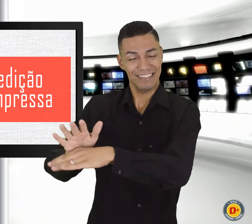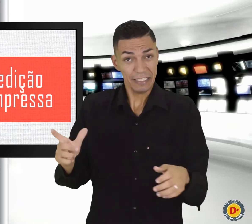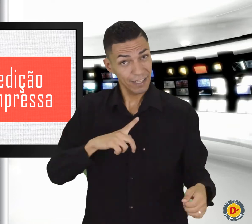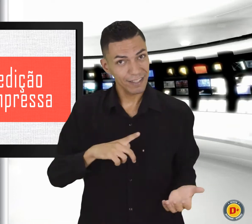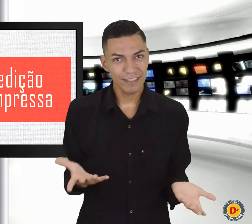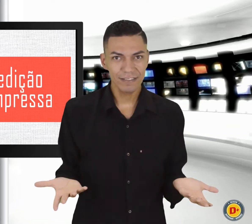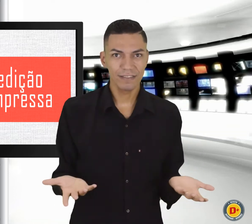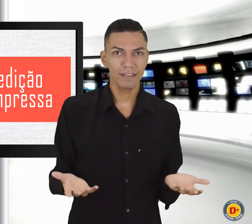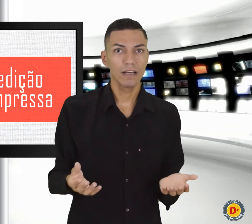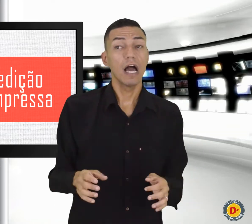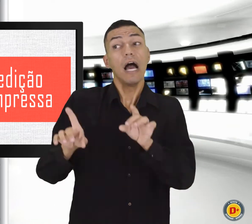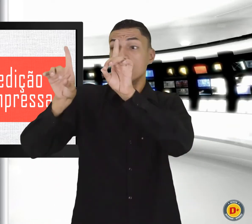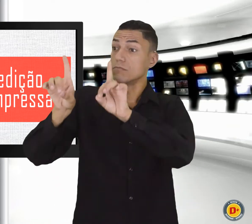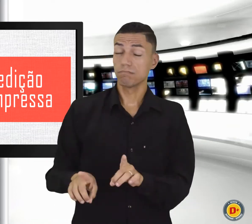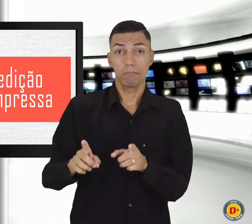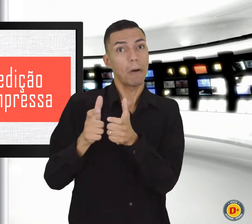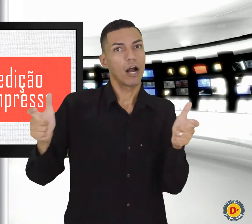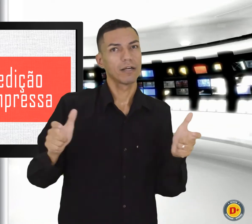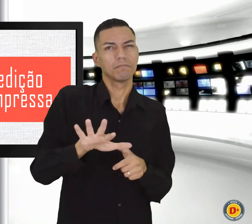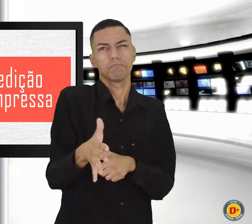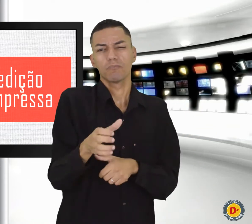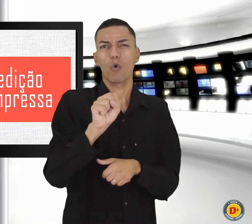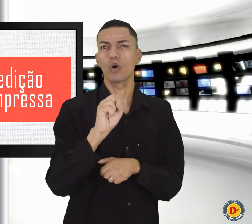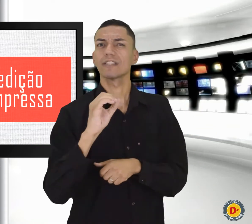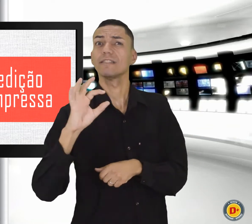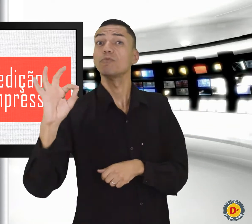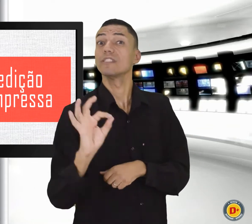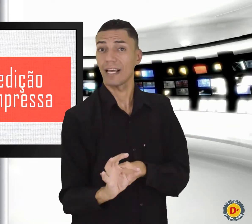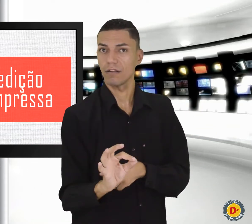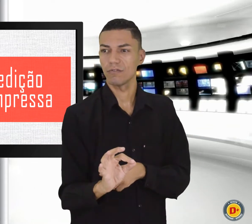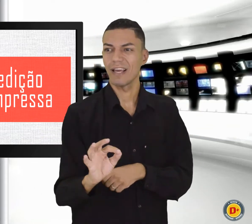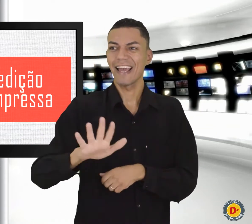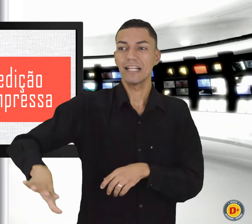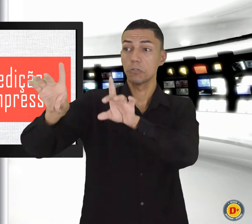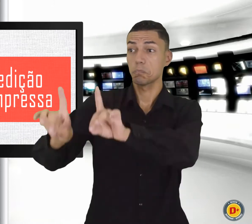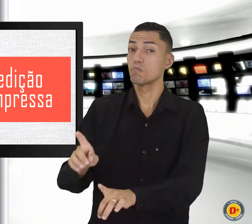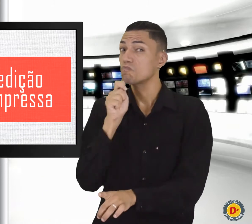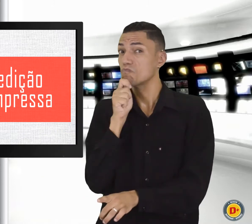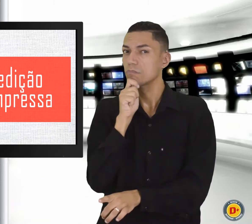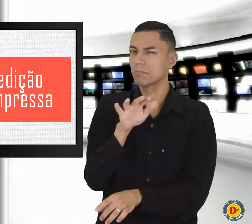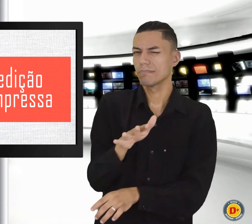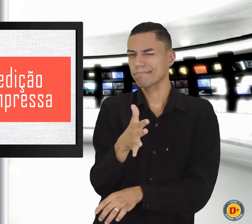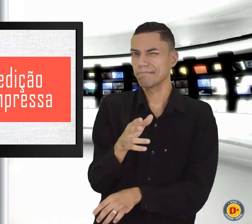pessoas com deficiência severa representam 80% e as demais constituem